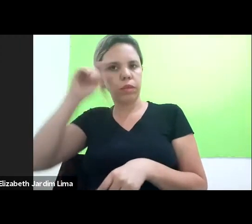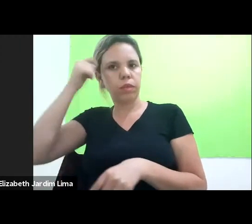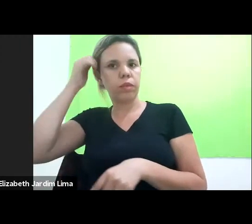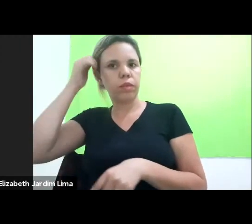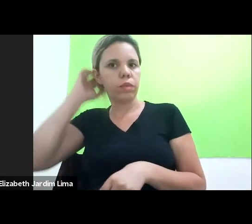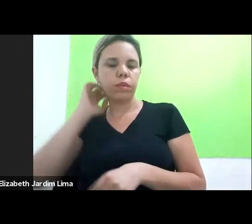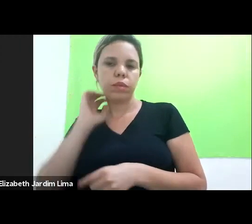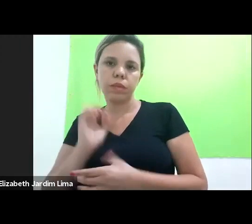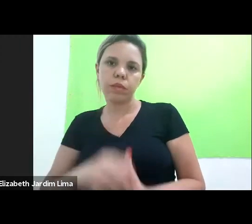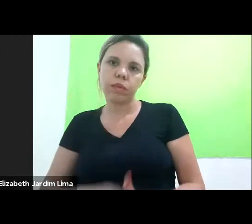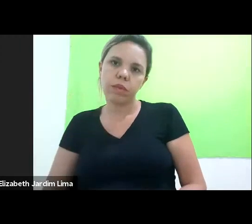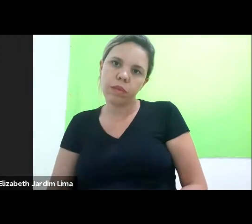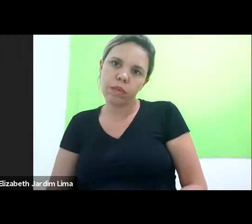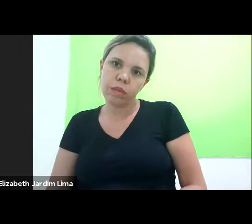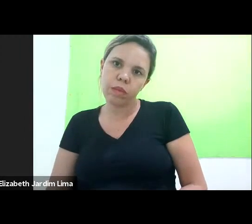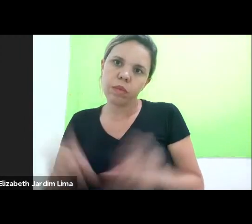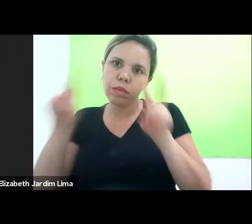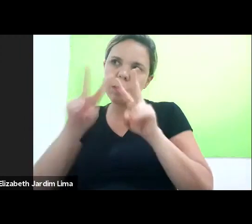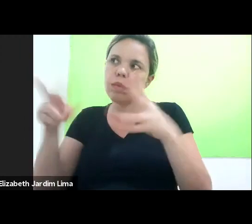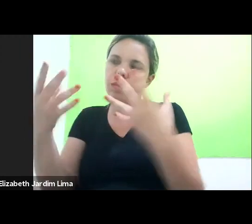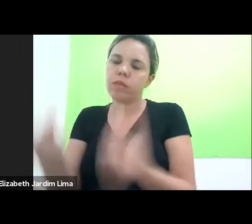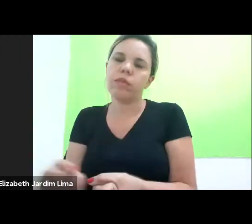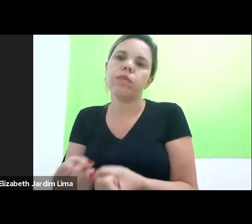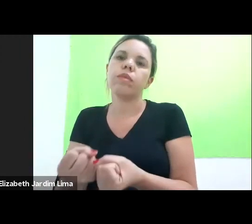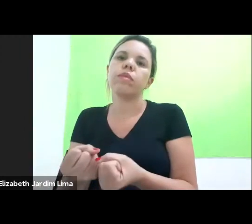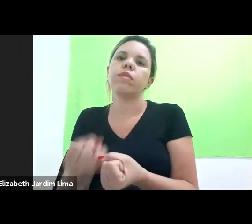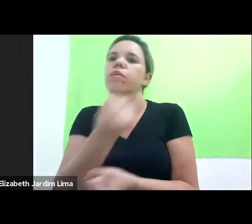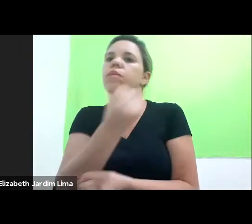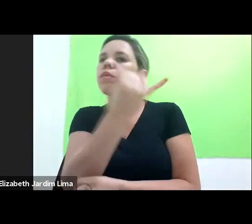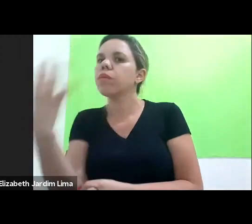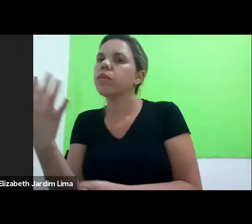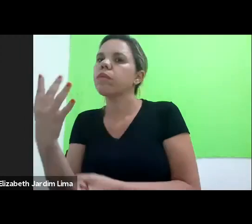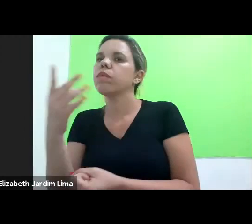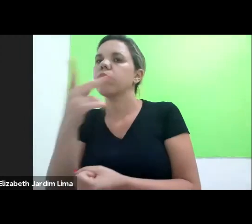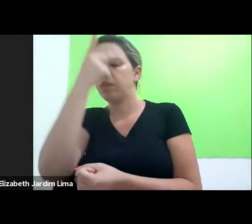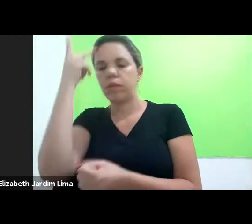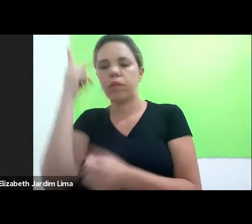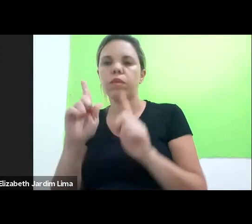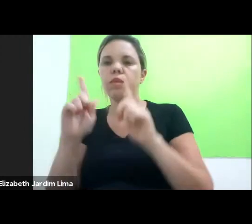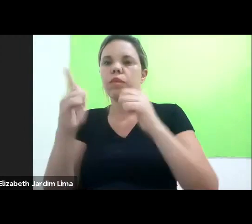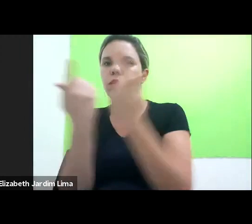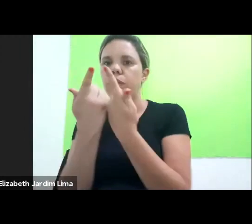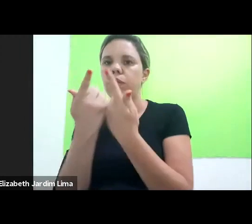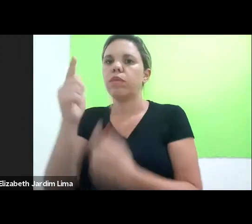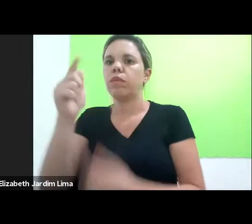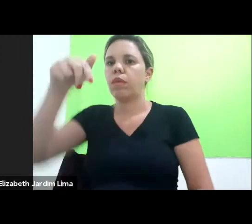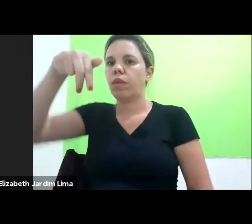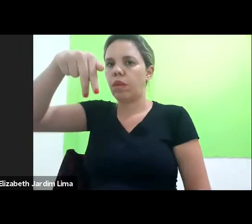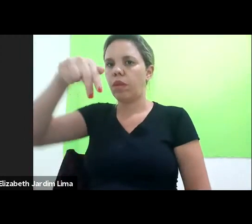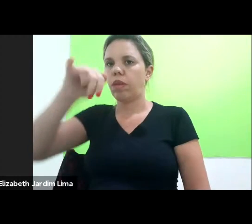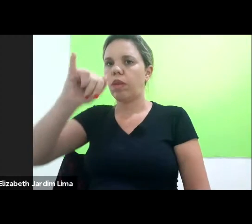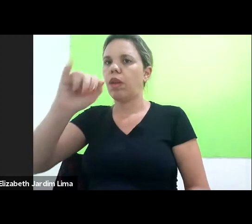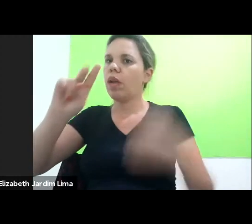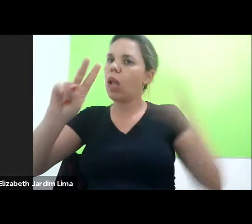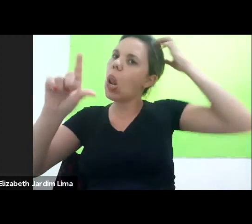O Estado nunca contabilizou quantos quilombolas existem no Brasil, quantos quilombos existem no Brasil. O balanço que o Estado tem, que o